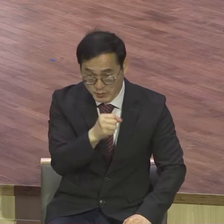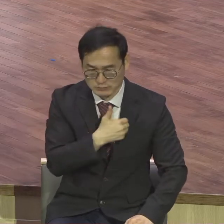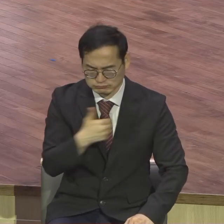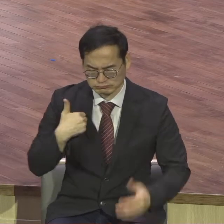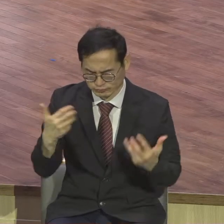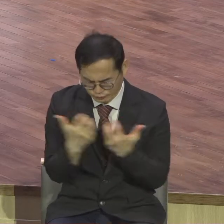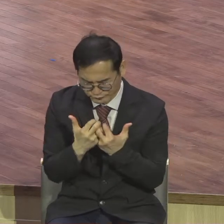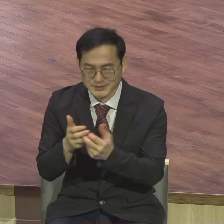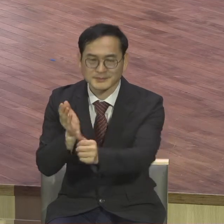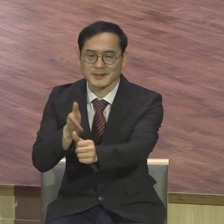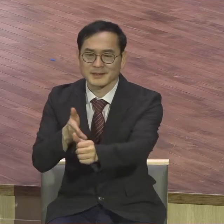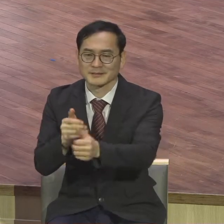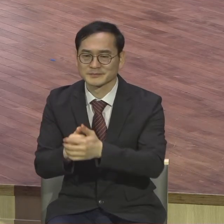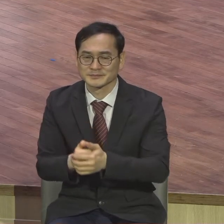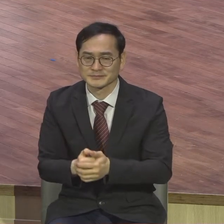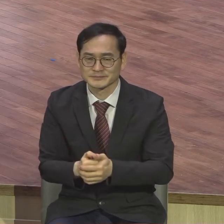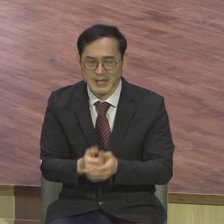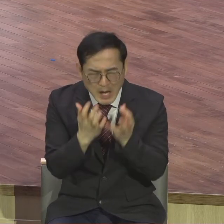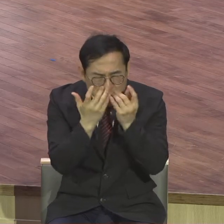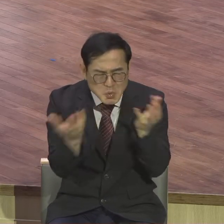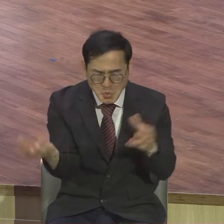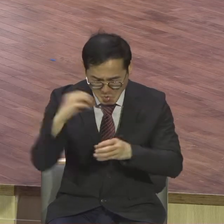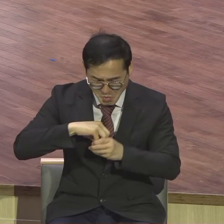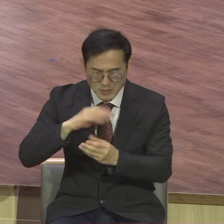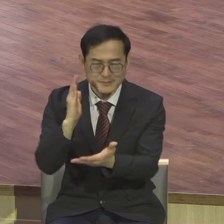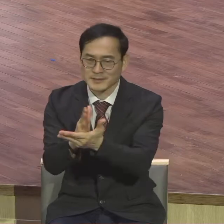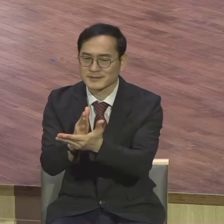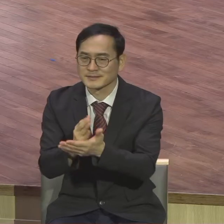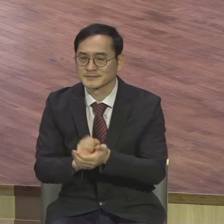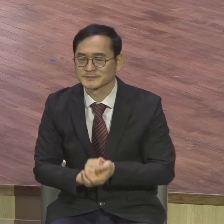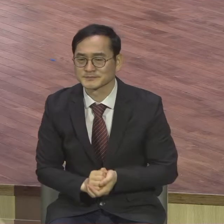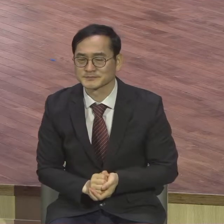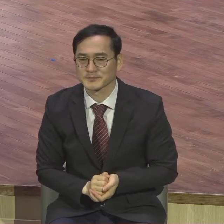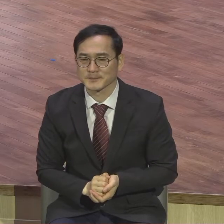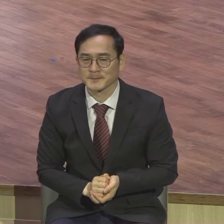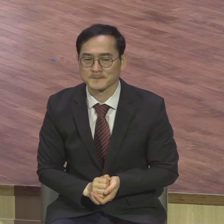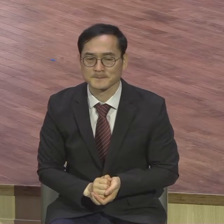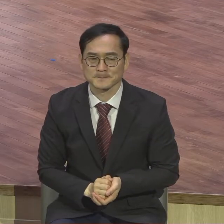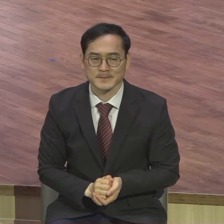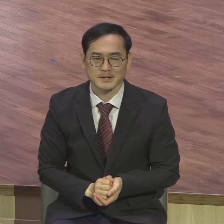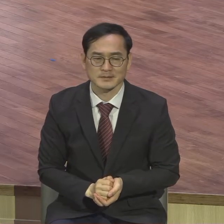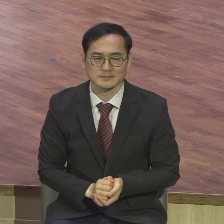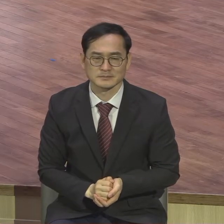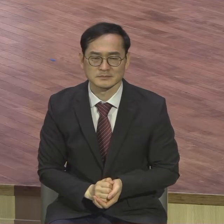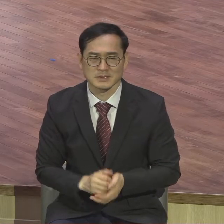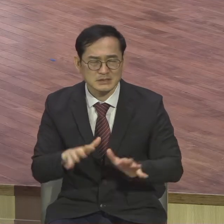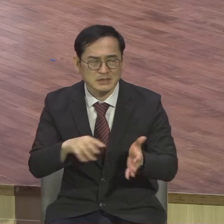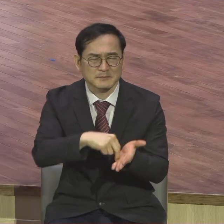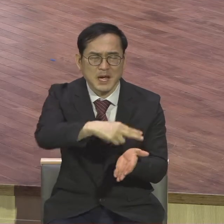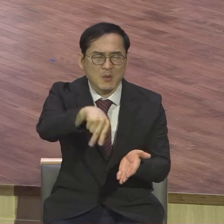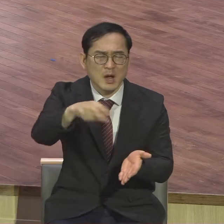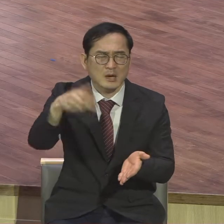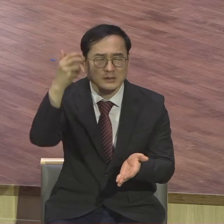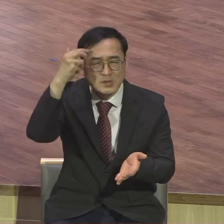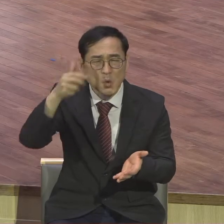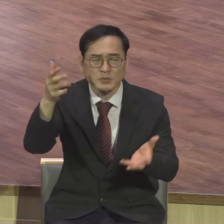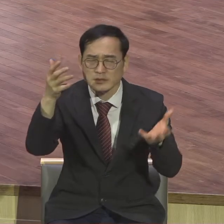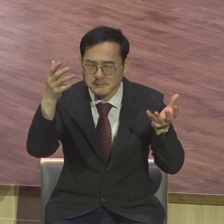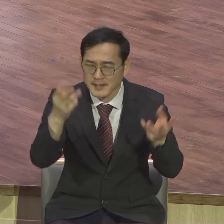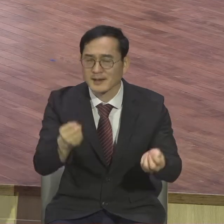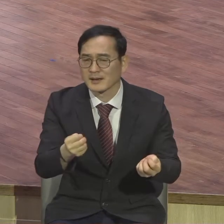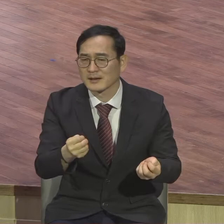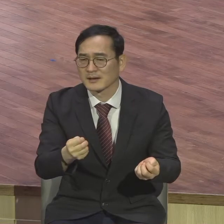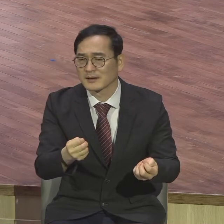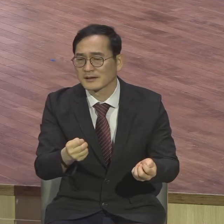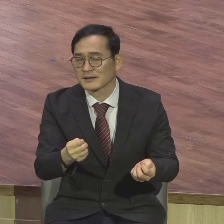바랍니다. 그래서 여전히 악한 세대 가운데서 유리방황하는 영혼들이 너무 많은데 이